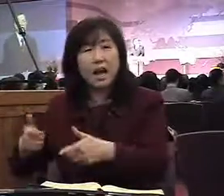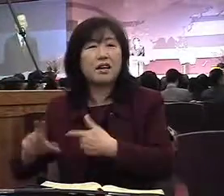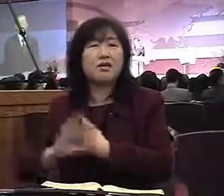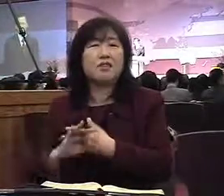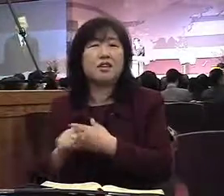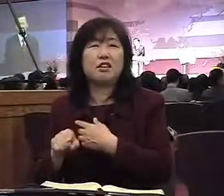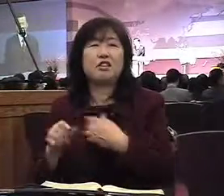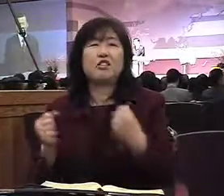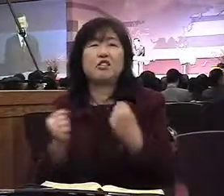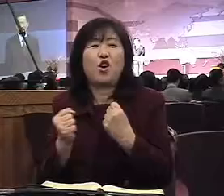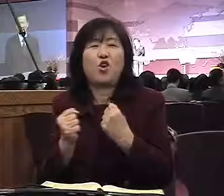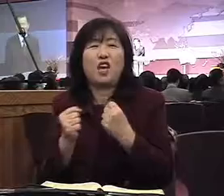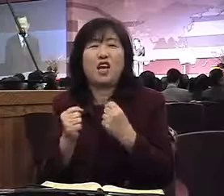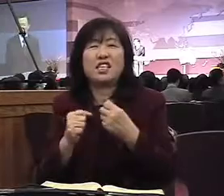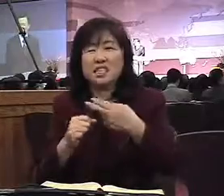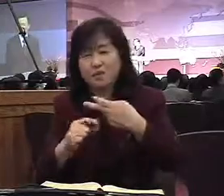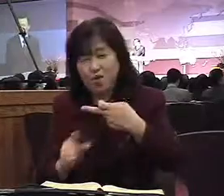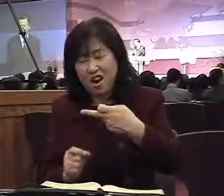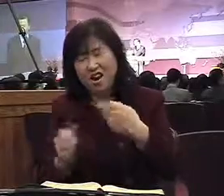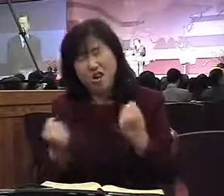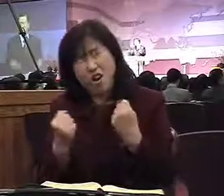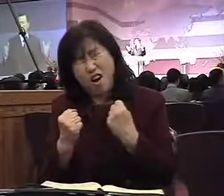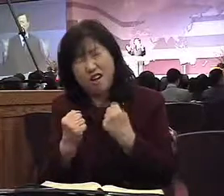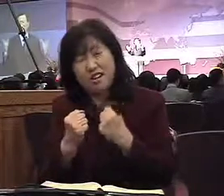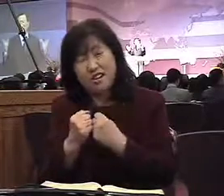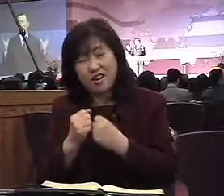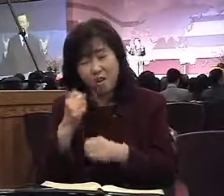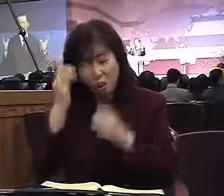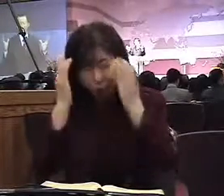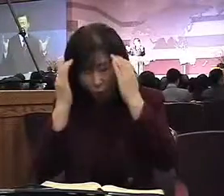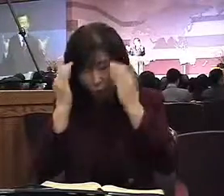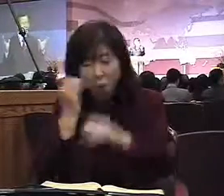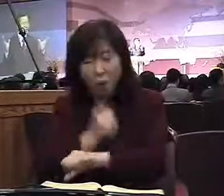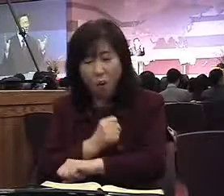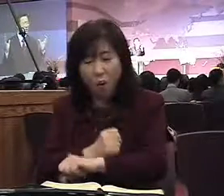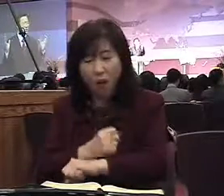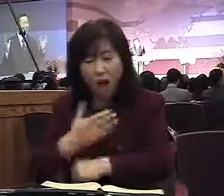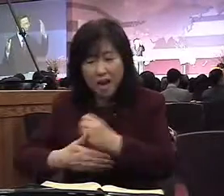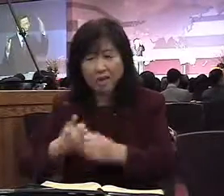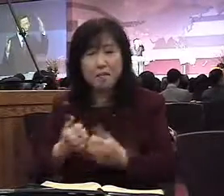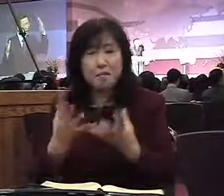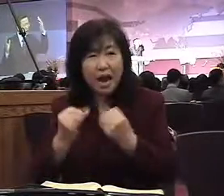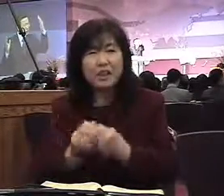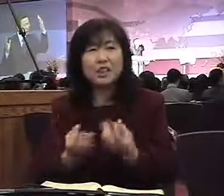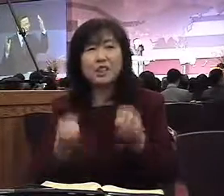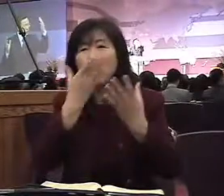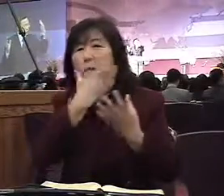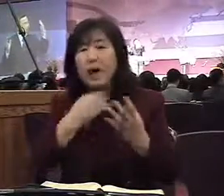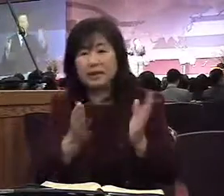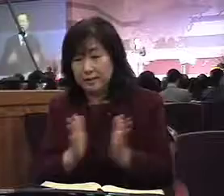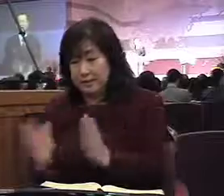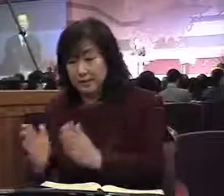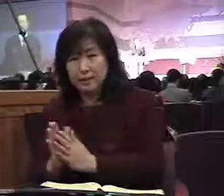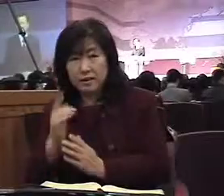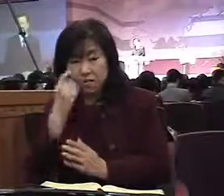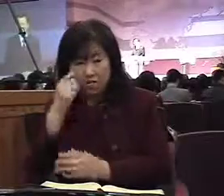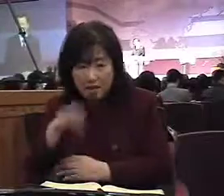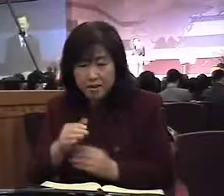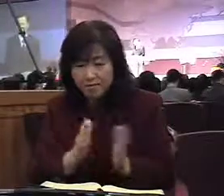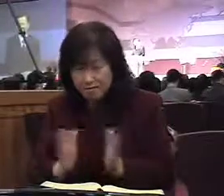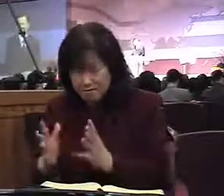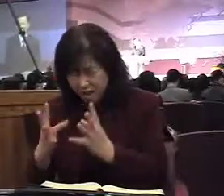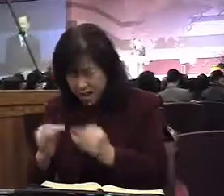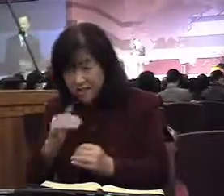추위에 고생할 수 있나. 하나님께서 아무리 우리에게 축복에 많은 것들을 바로 우리 눈앞에까지 준비해